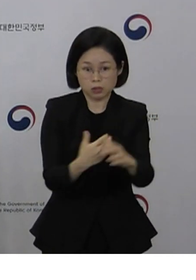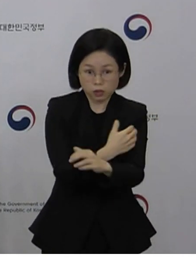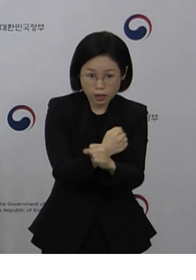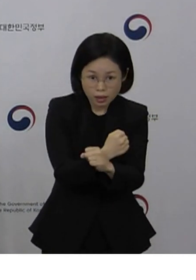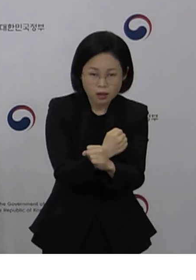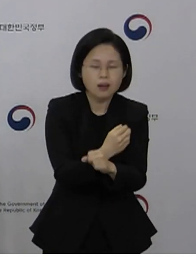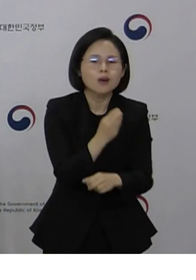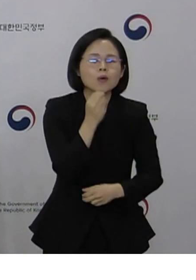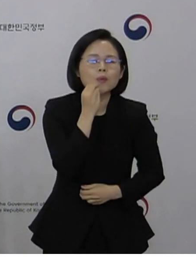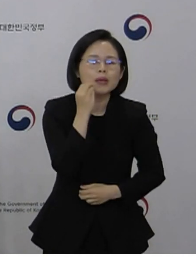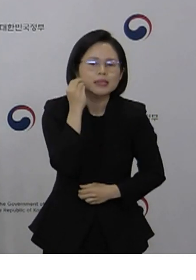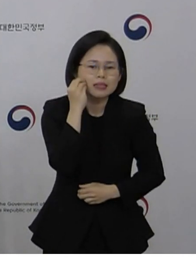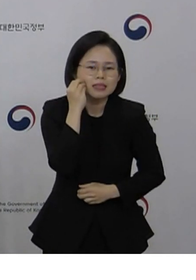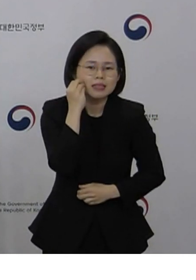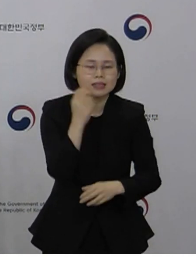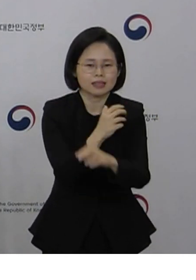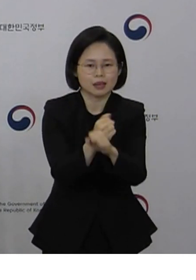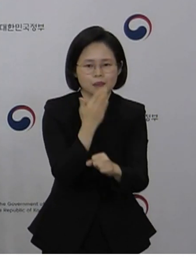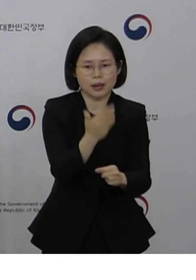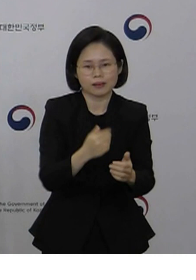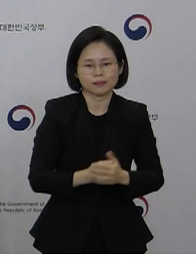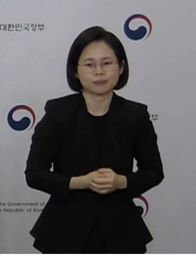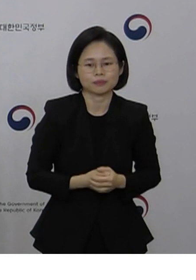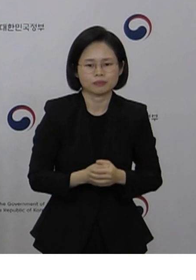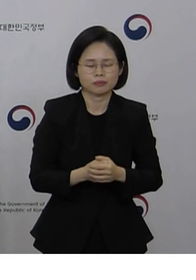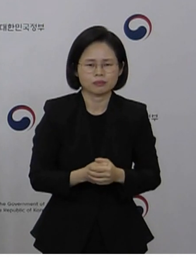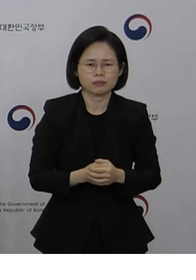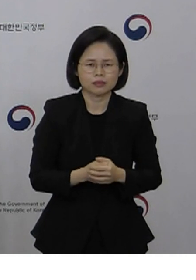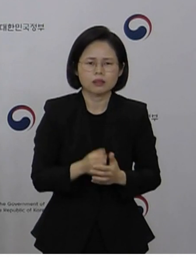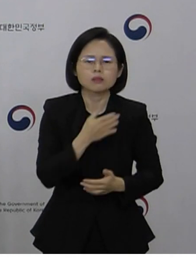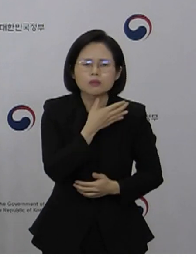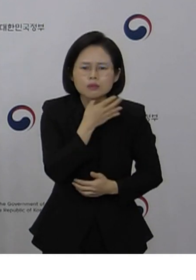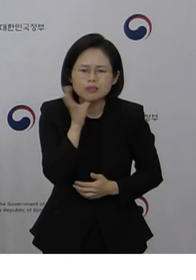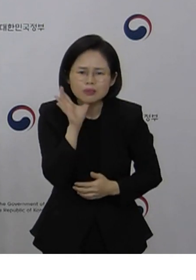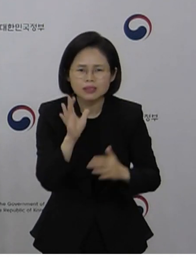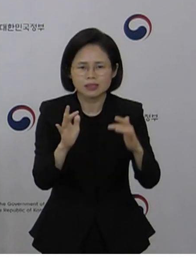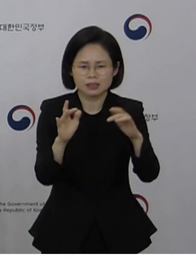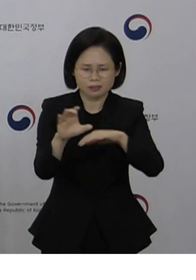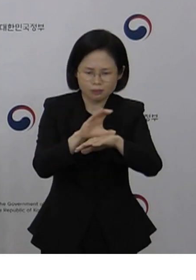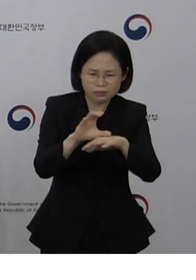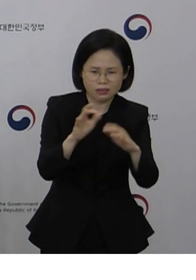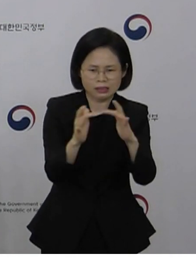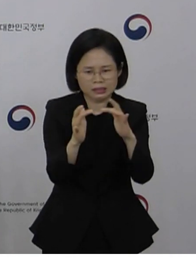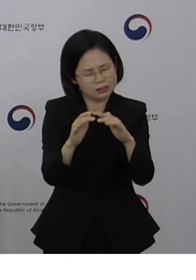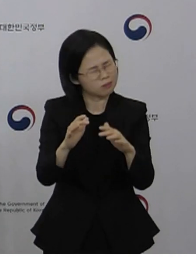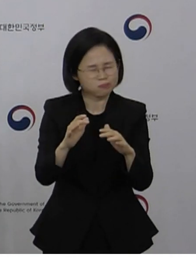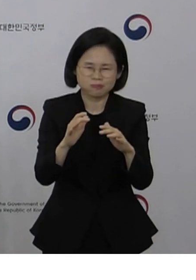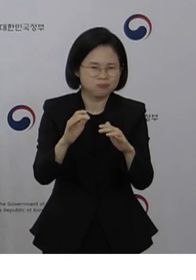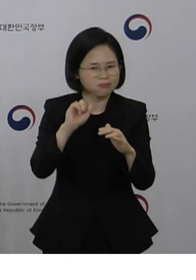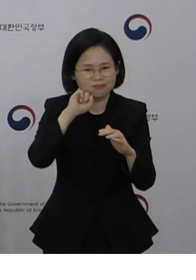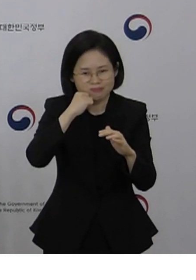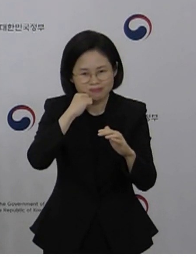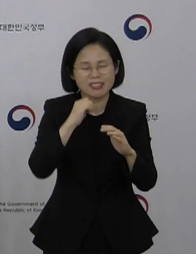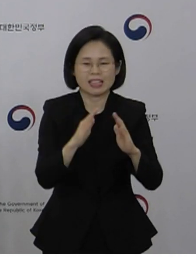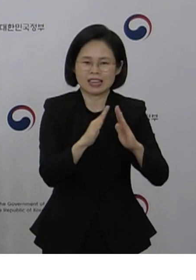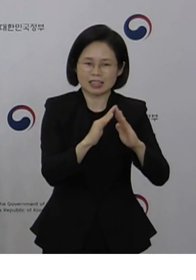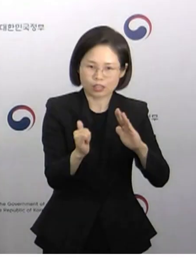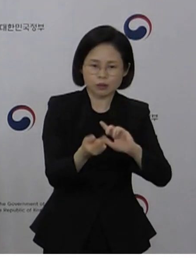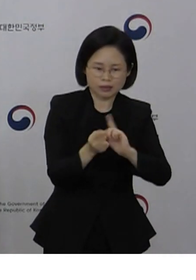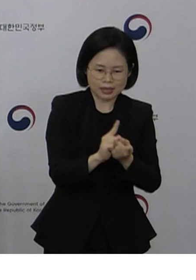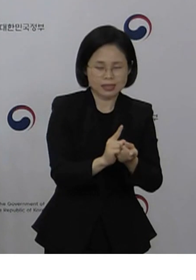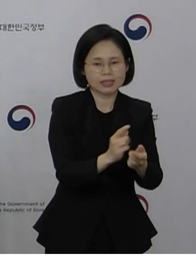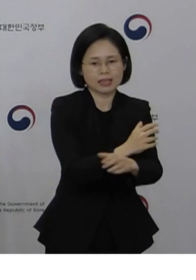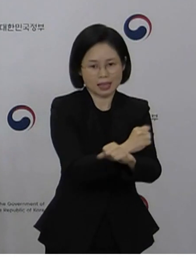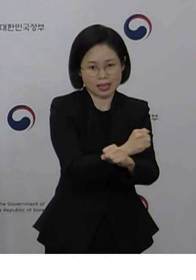실시됩니다. 또한 온라인 이용이 불편한 어르신들께서는 가족들의 대리 예약, 콜센터를 통한